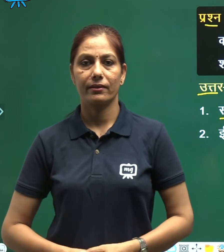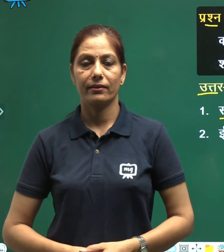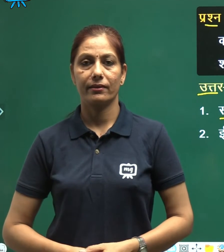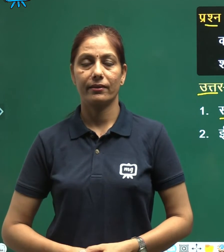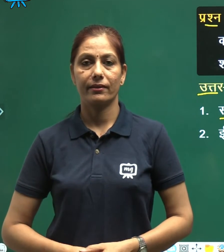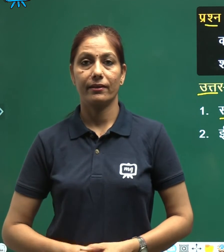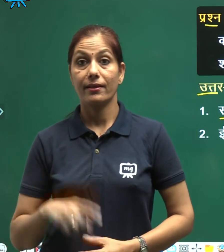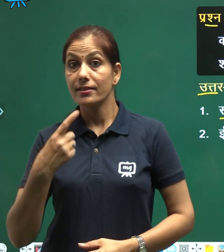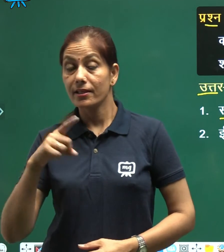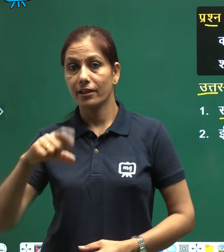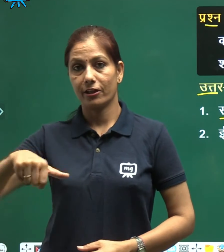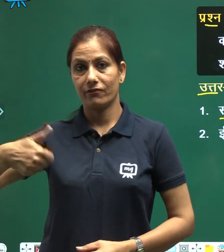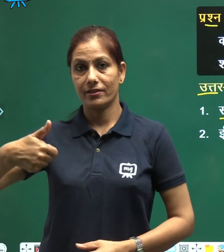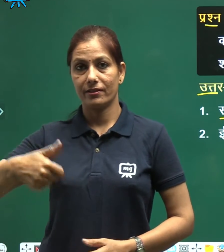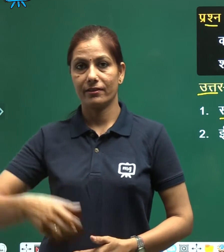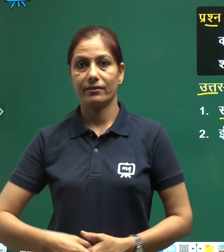सत्य की विजय,